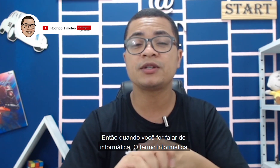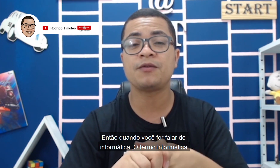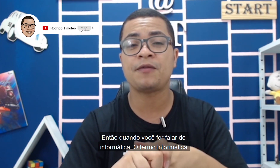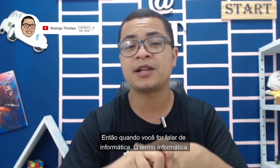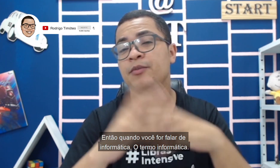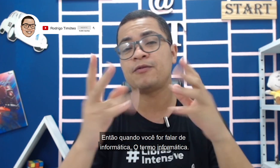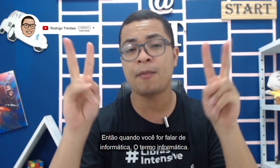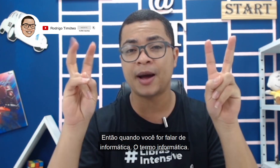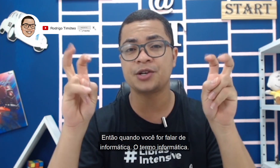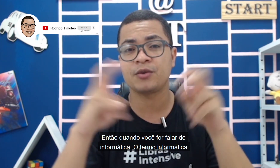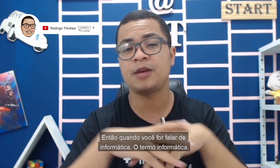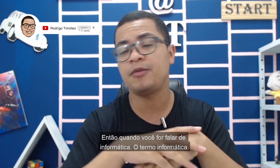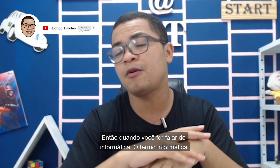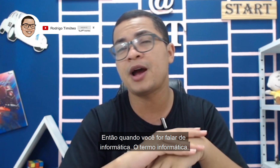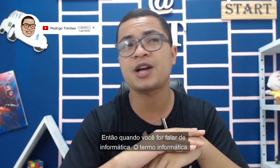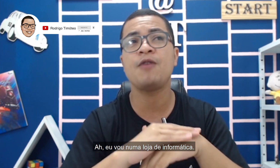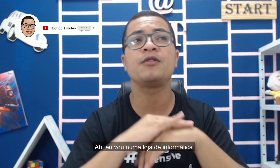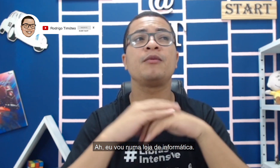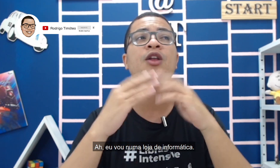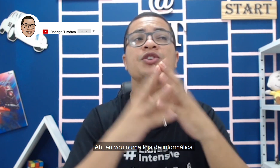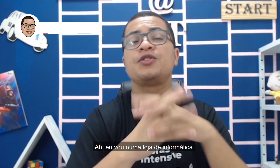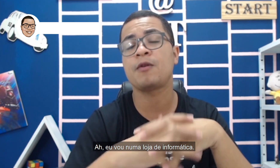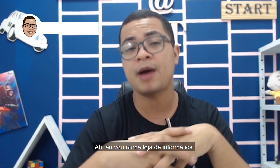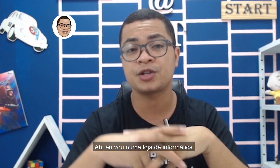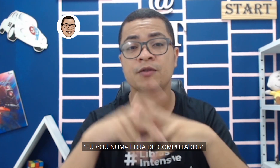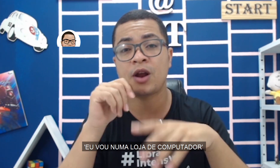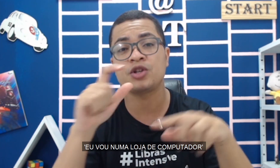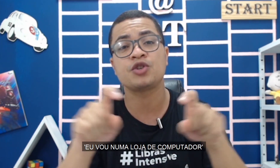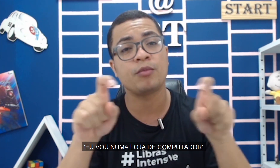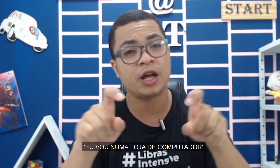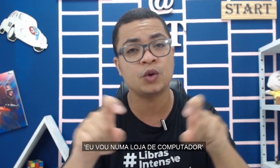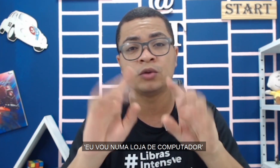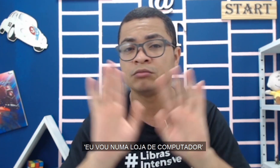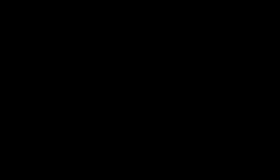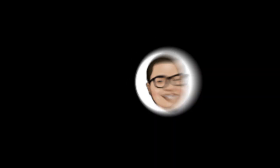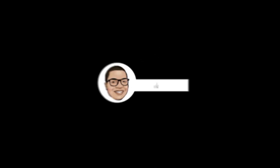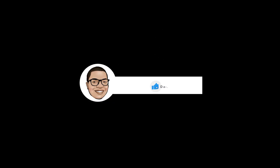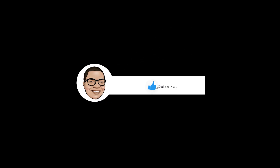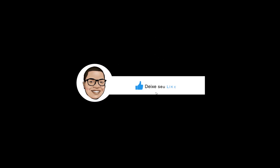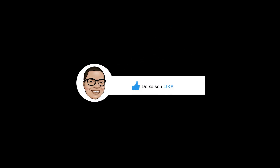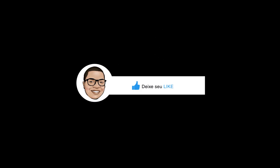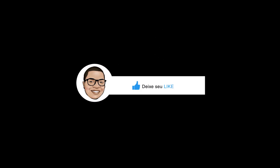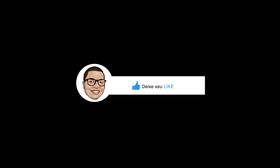você for falar sobre informática O tempo de informática Ah, eu vou numa loja de informática Eu vou numa loja de computador Deся zoom Música